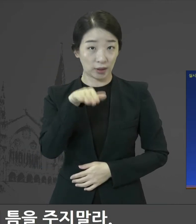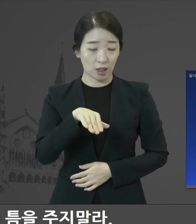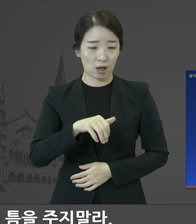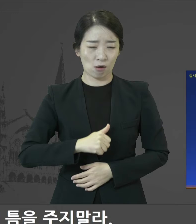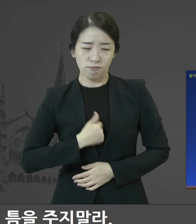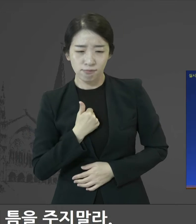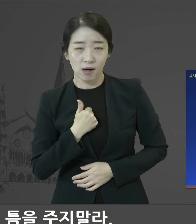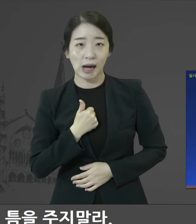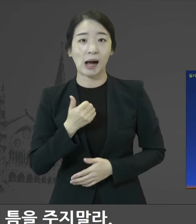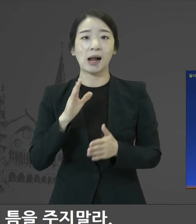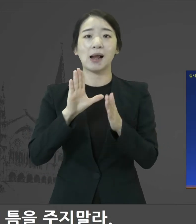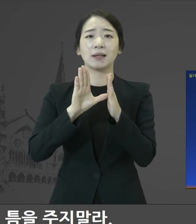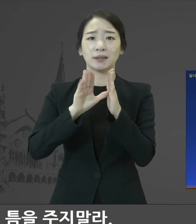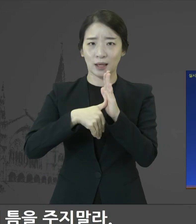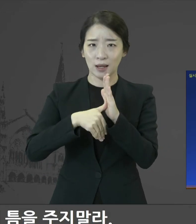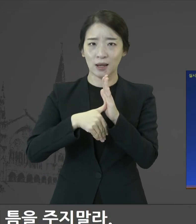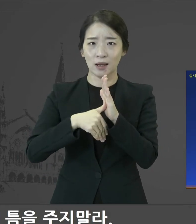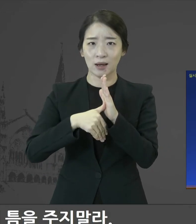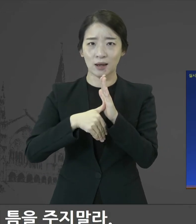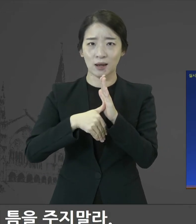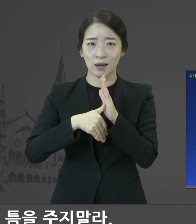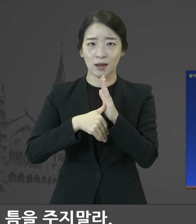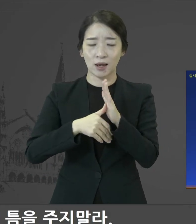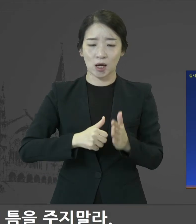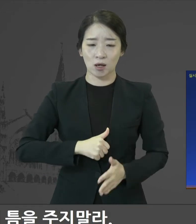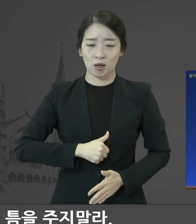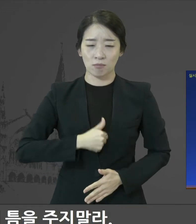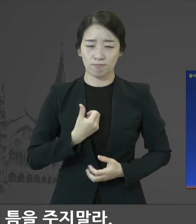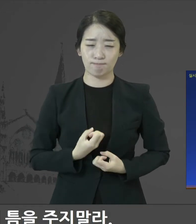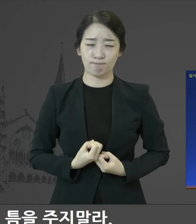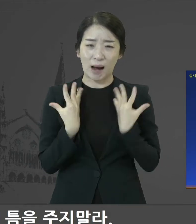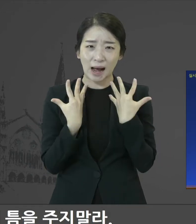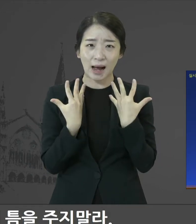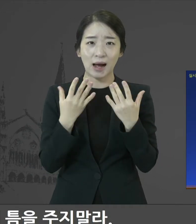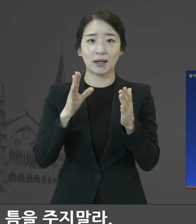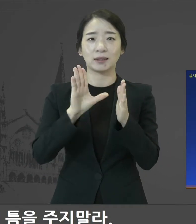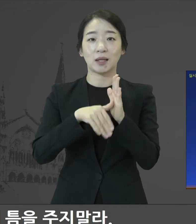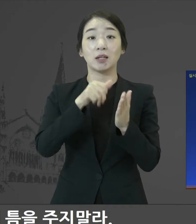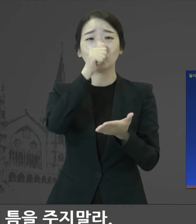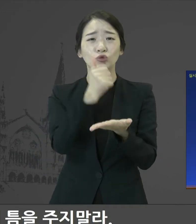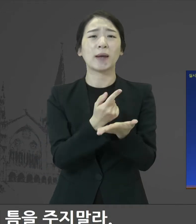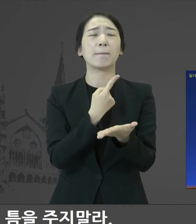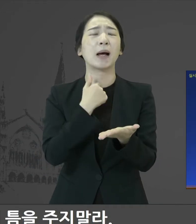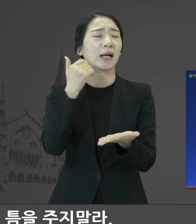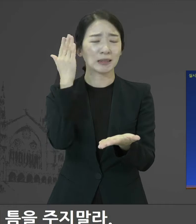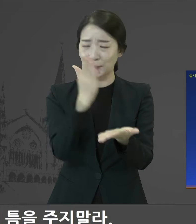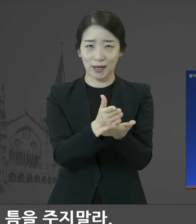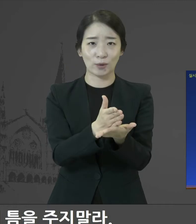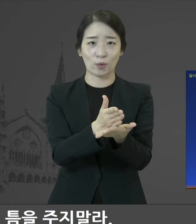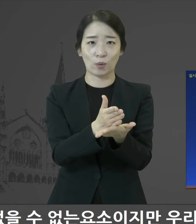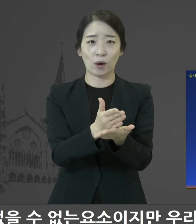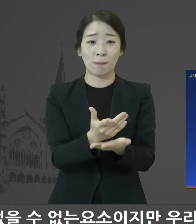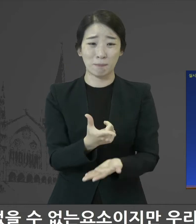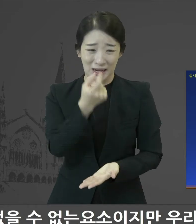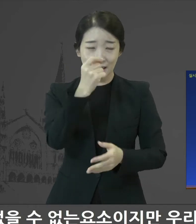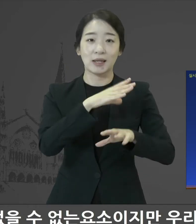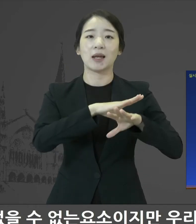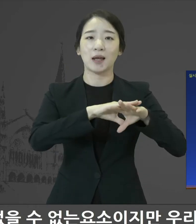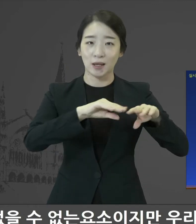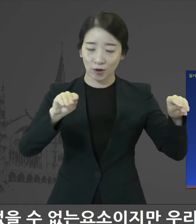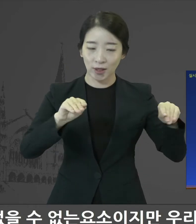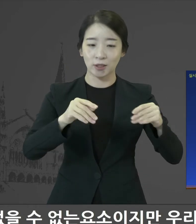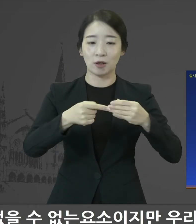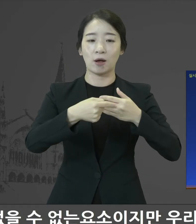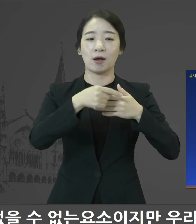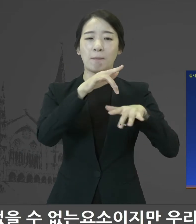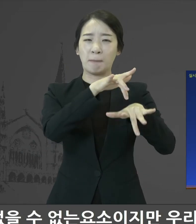때 그것이 분노가 터져 나왔을 때 죄 짓지 말고 빨리 해결해서 마귀에게 틈을